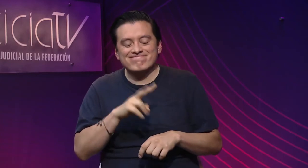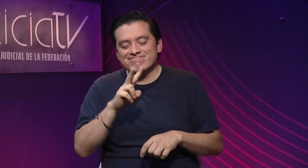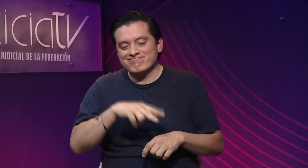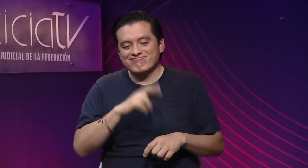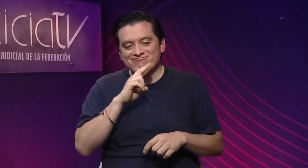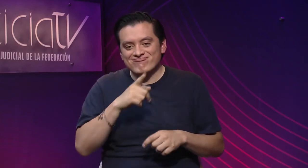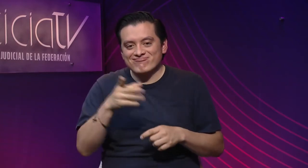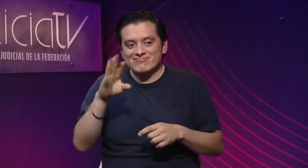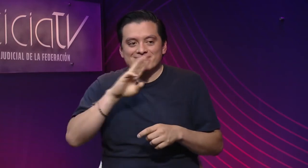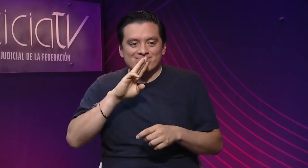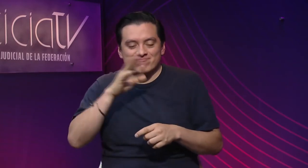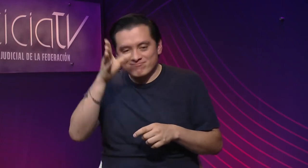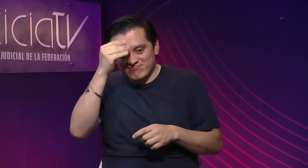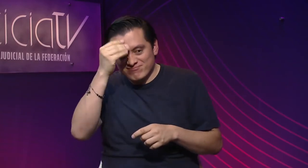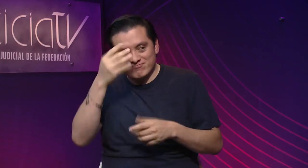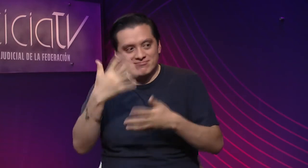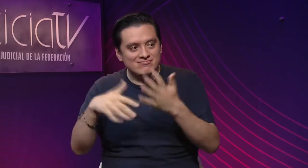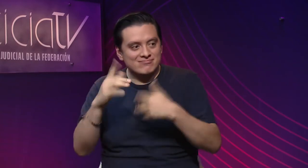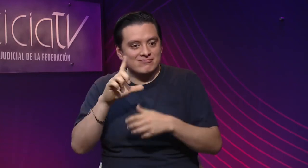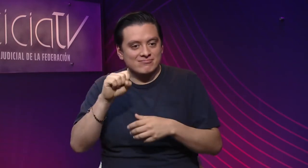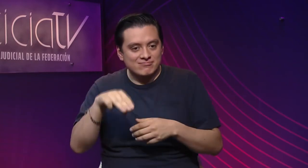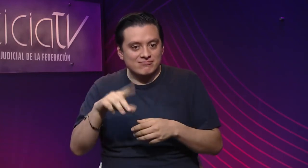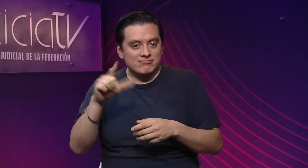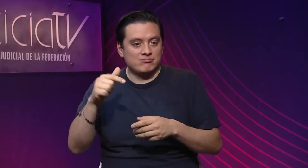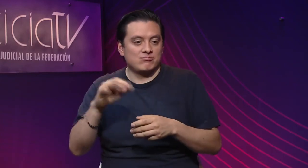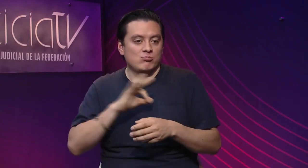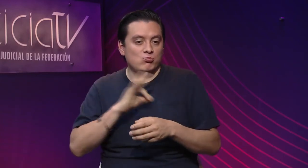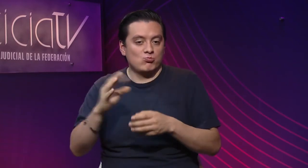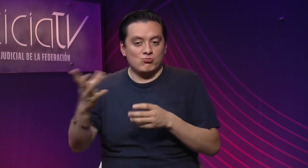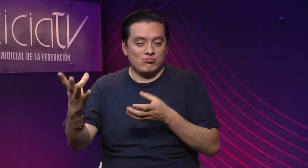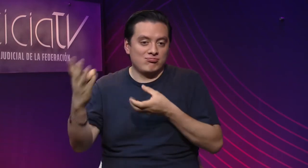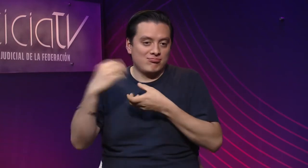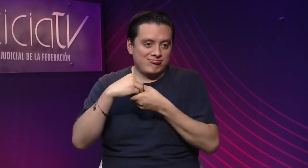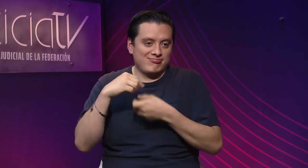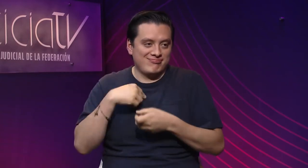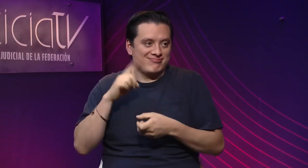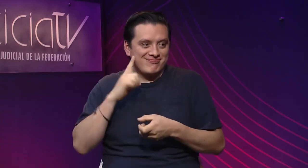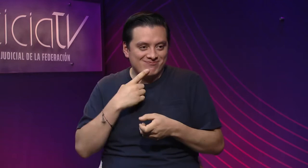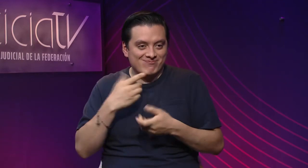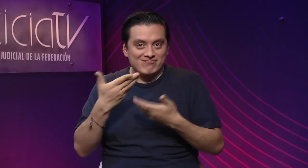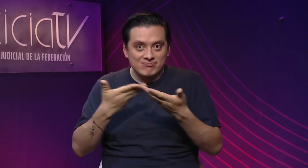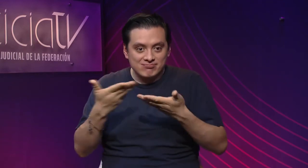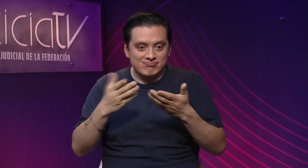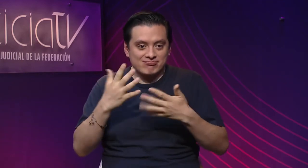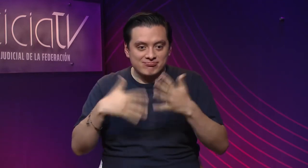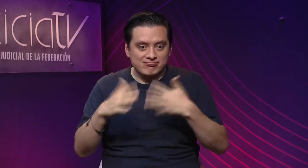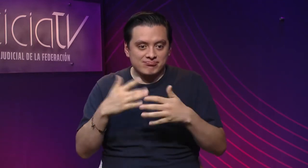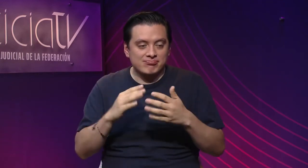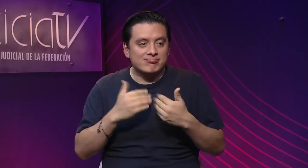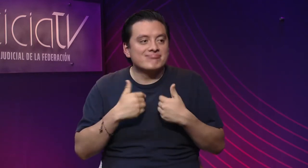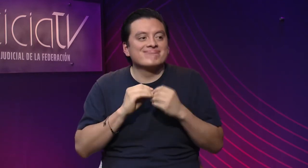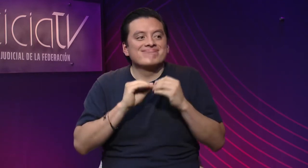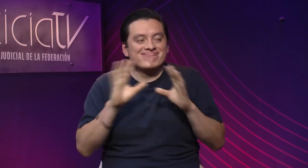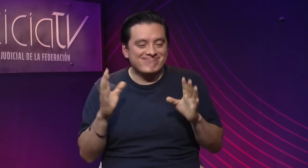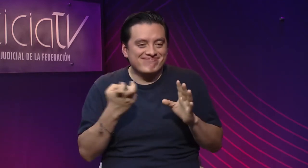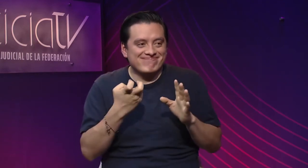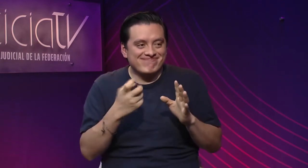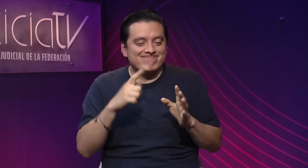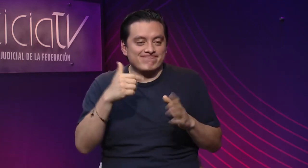como una herramienta de comunicación. Pero mi mamá se dio cuenta que la mejor manera de comunicarse conmigo de manera eficiente era las señas. Y es por ello que ella empezó